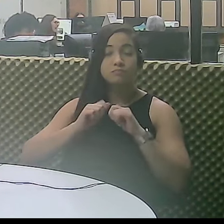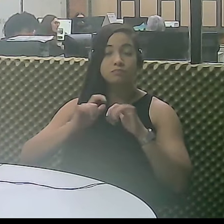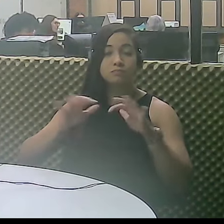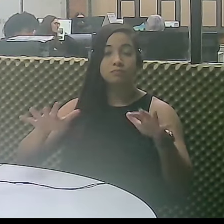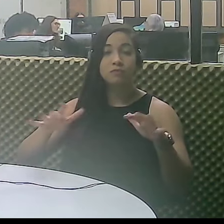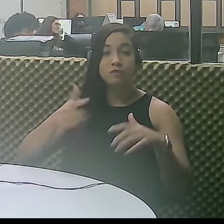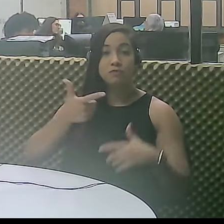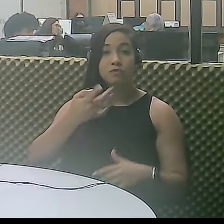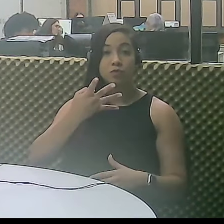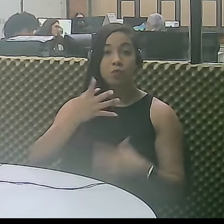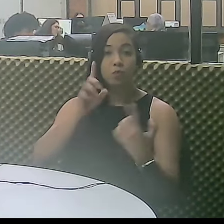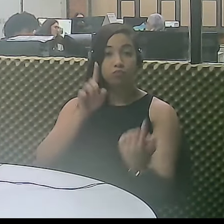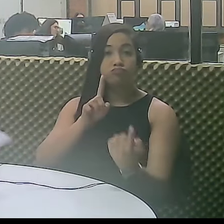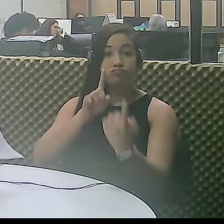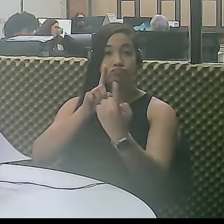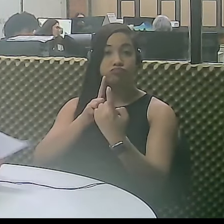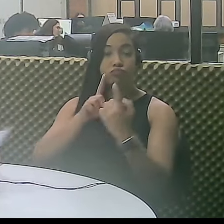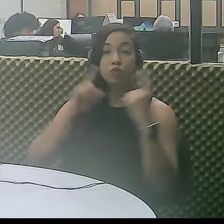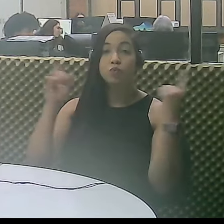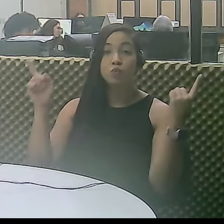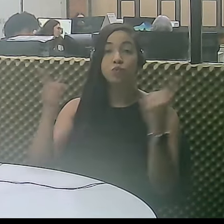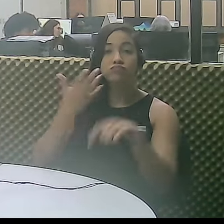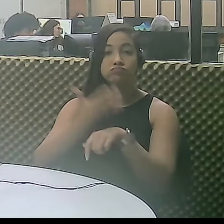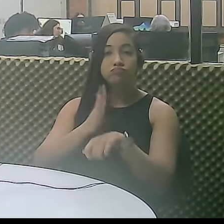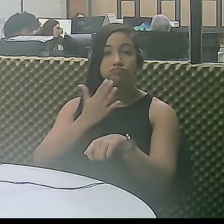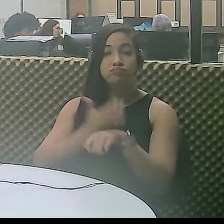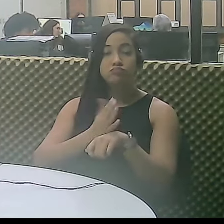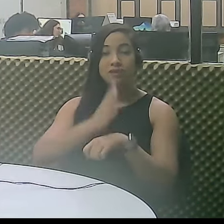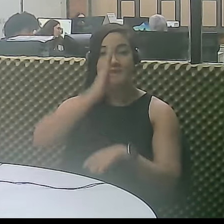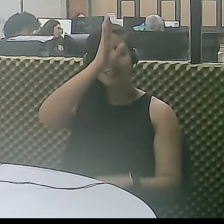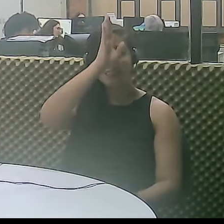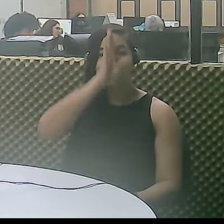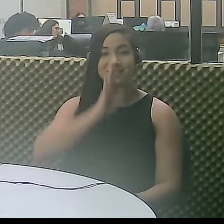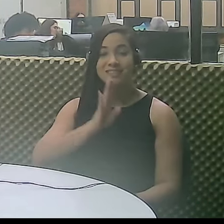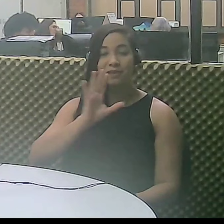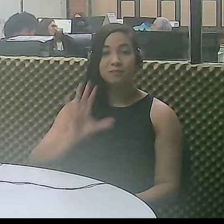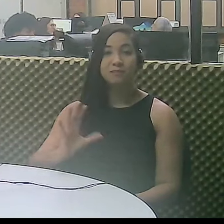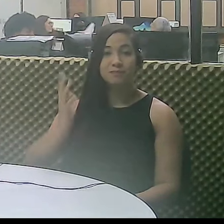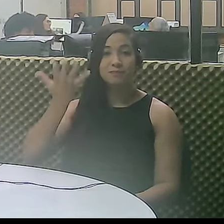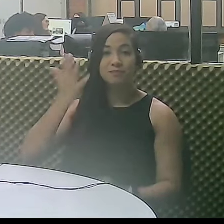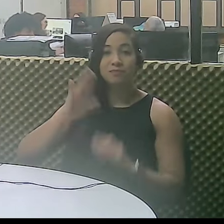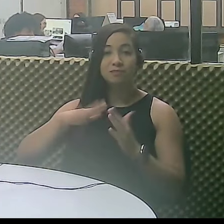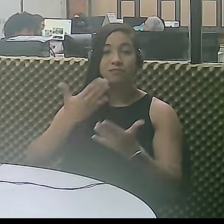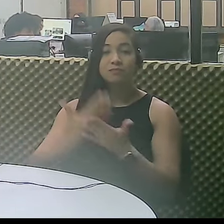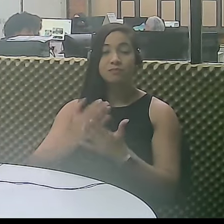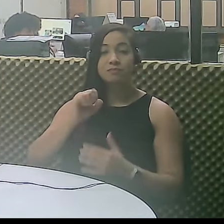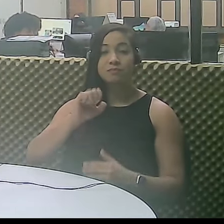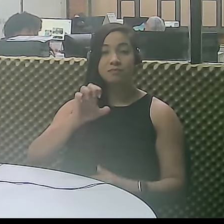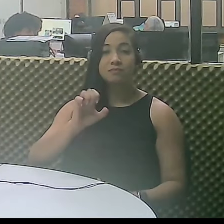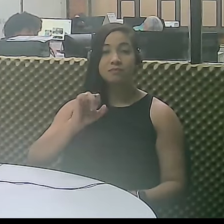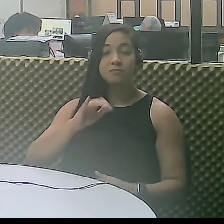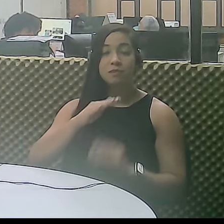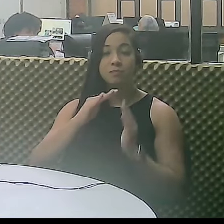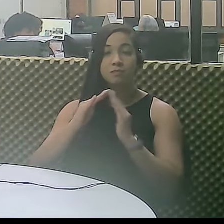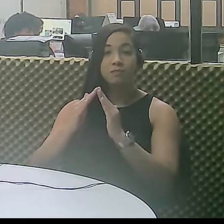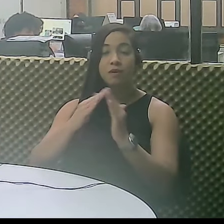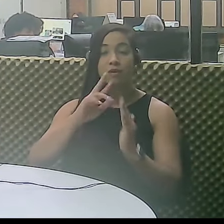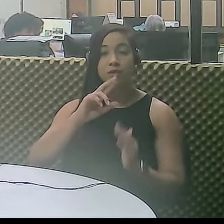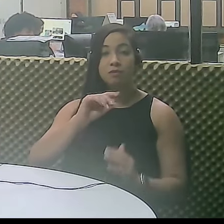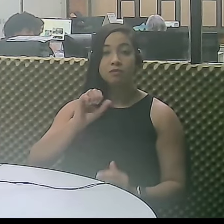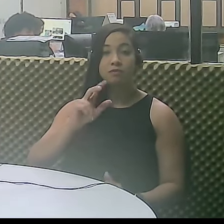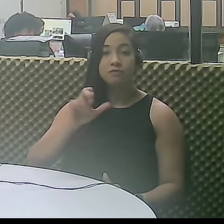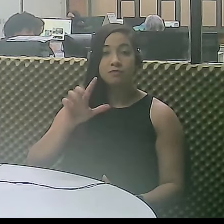em 24 encontros. Todas as atividades foram gratuitas e realizadas na escola do SESI, no bairro Presidente